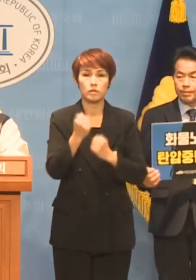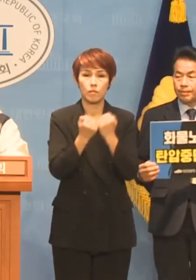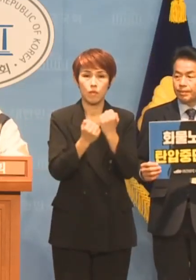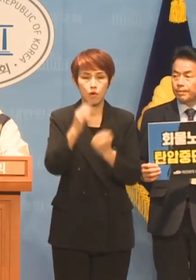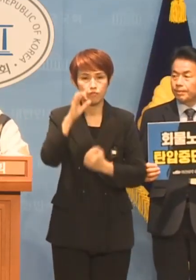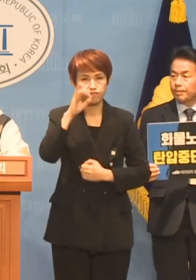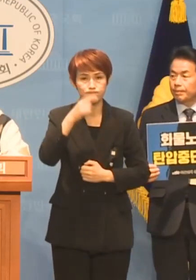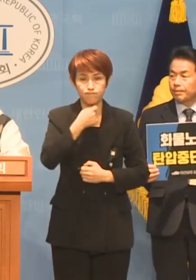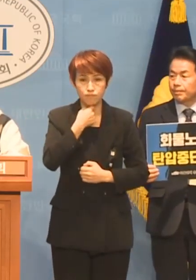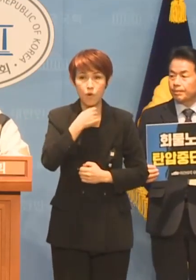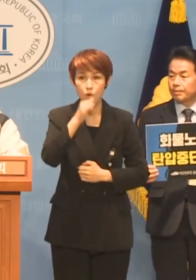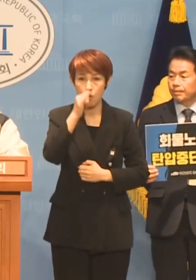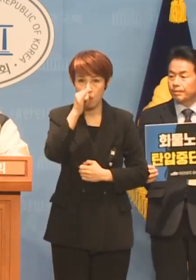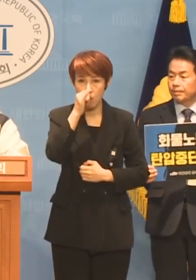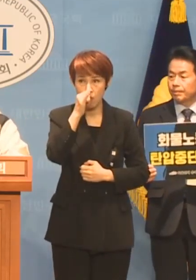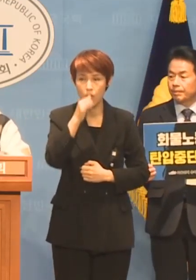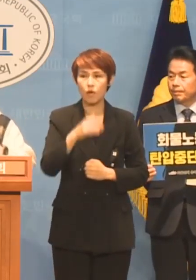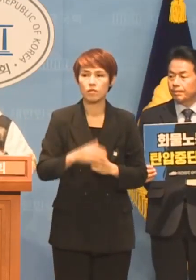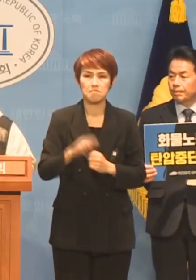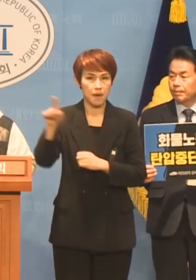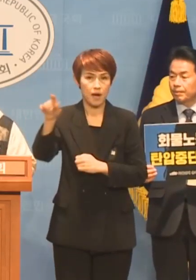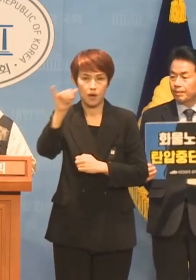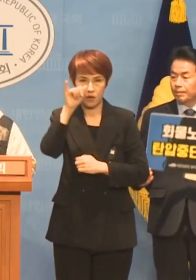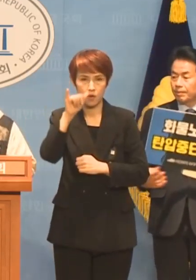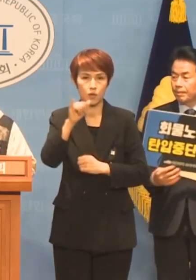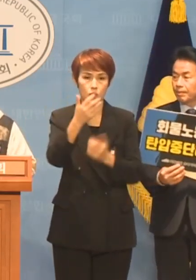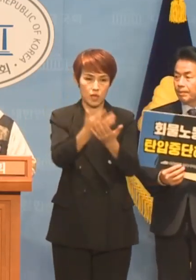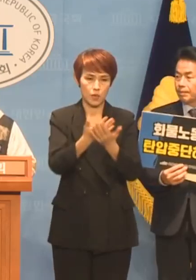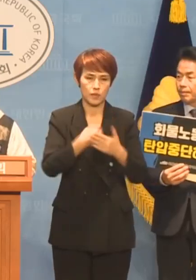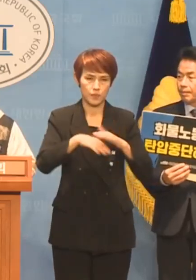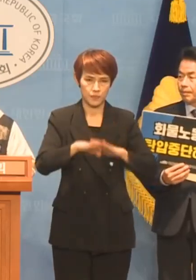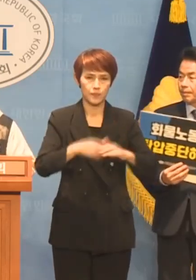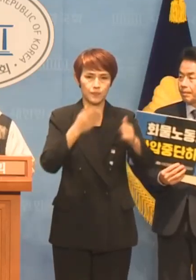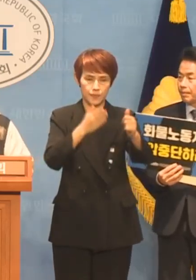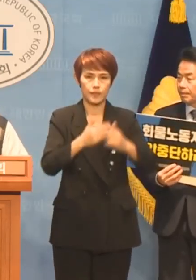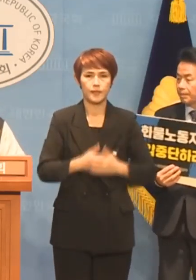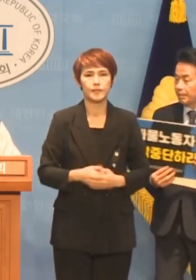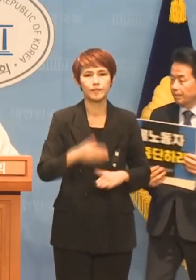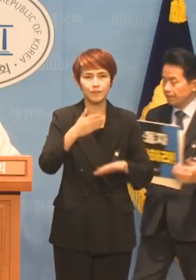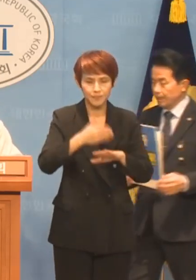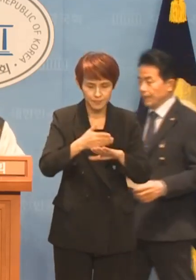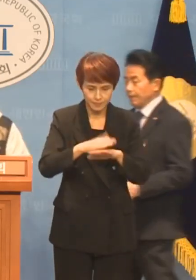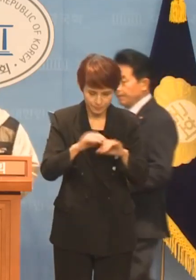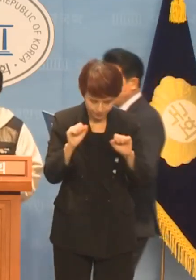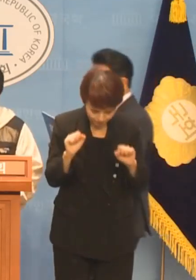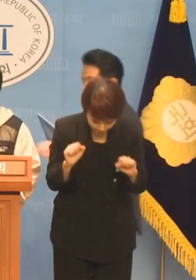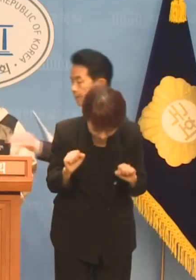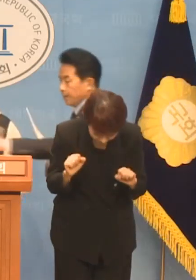관련된 자료는 그 배포드린 보도 자료를 참고해 주시면 될 것 같습니다. 고맙습니다.